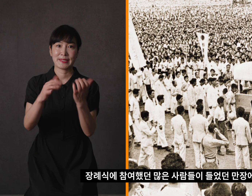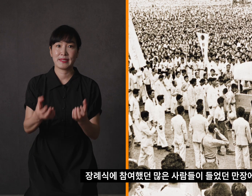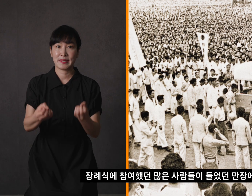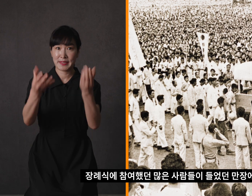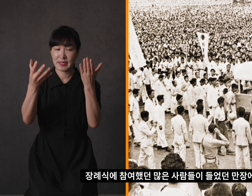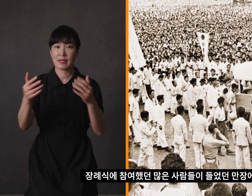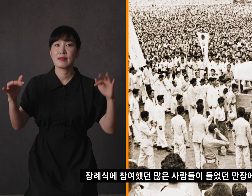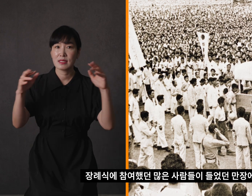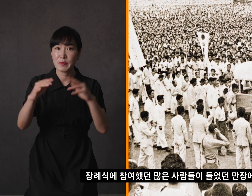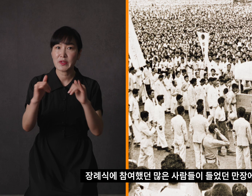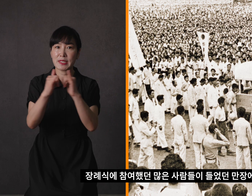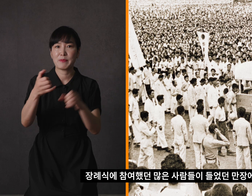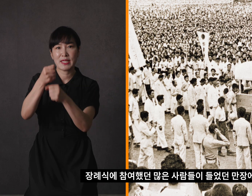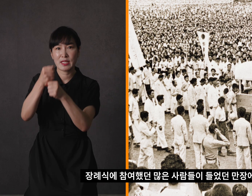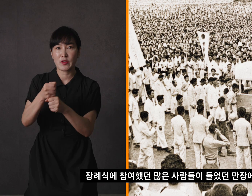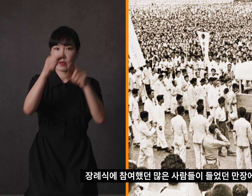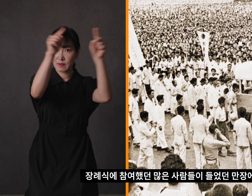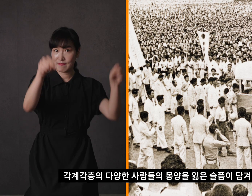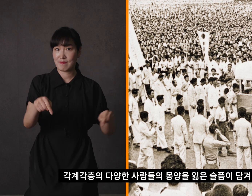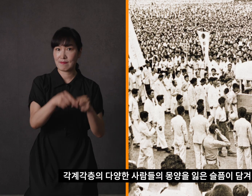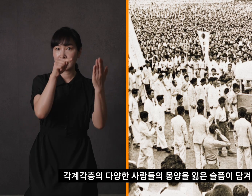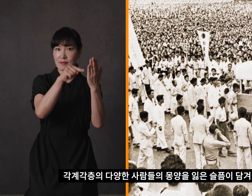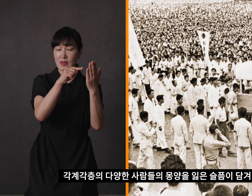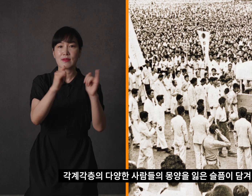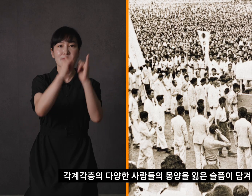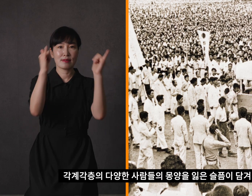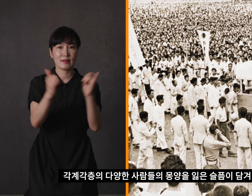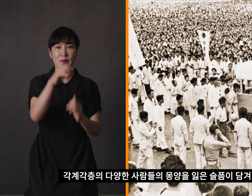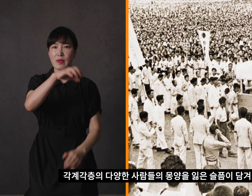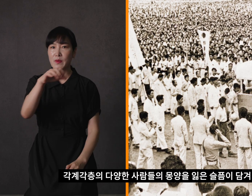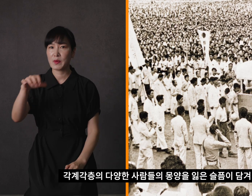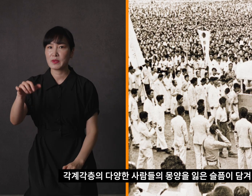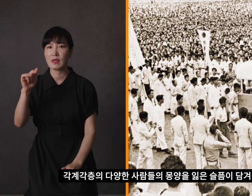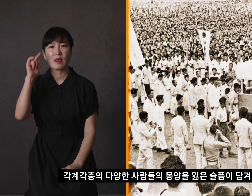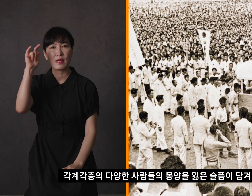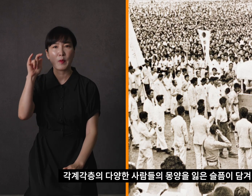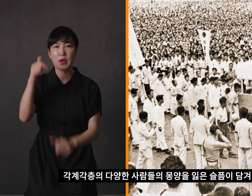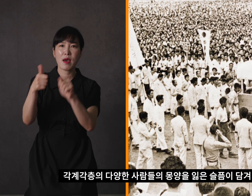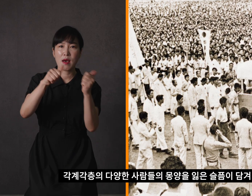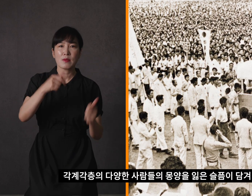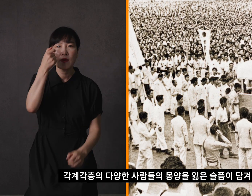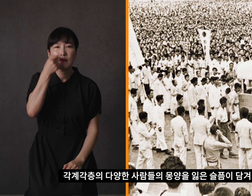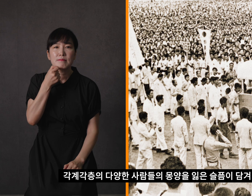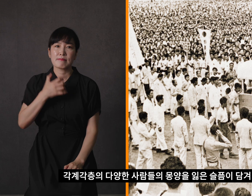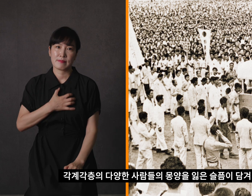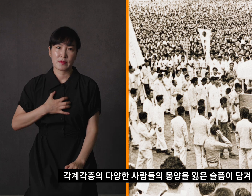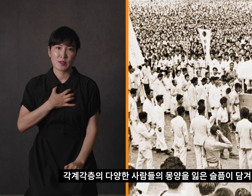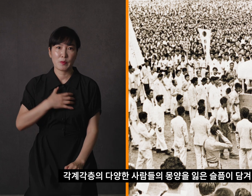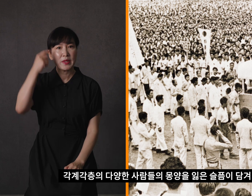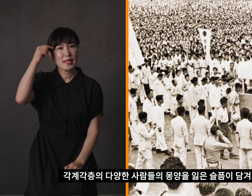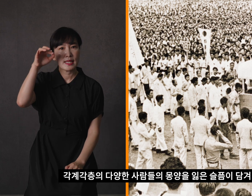장례식에 참여했던 많은 사람들이 들었던 만장에는 각계각층의 다양한 사람들의 몽양을 잃은 슬픔이